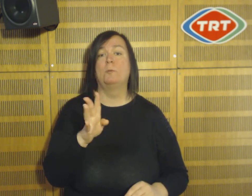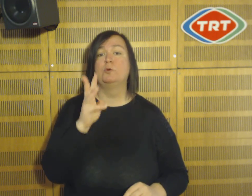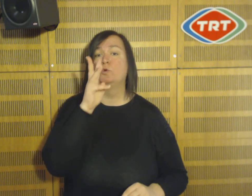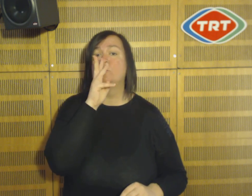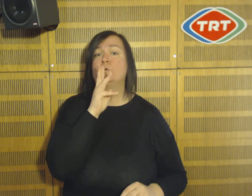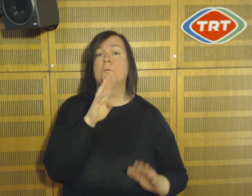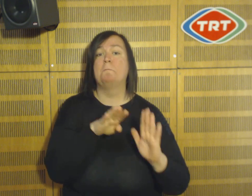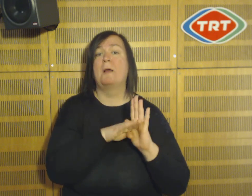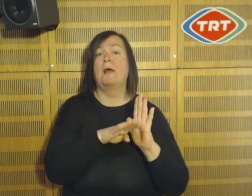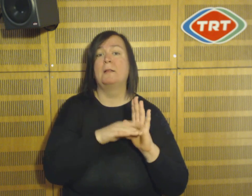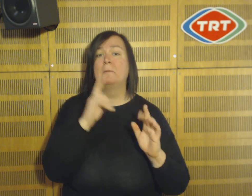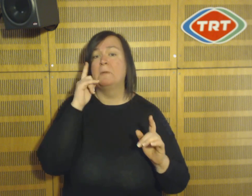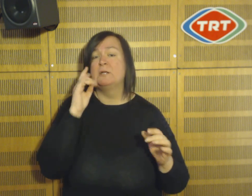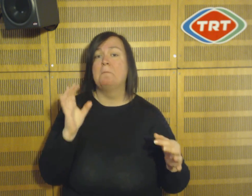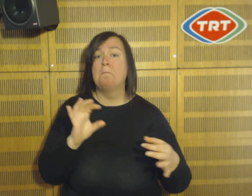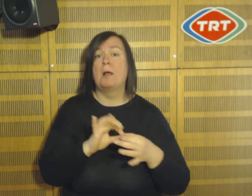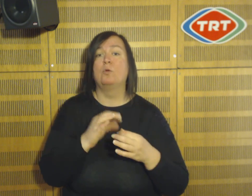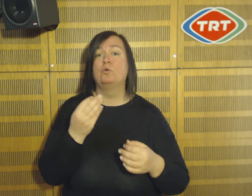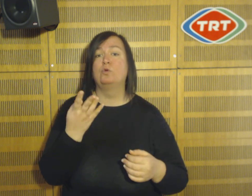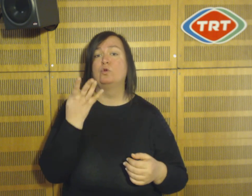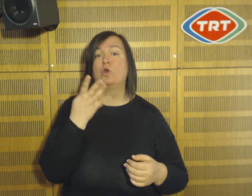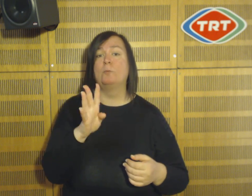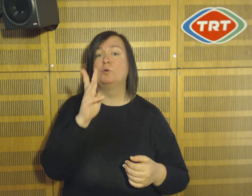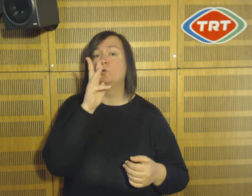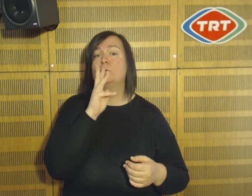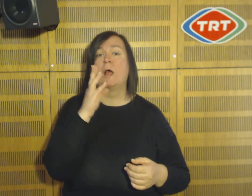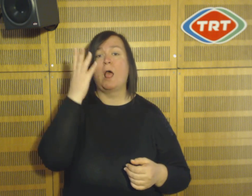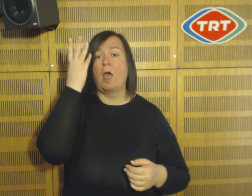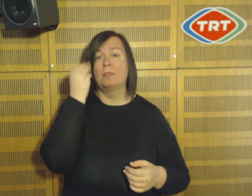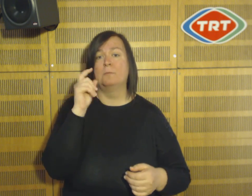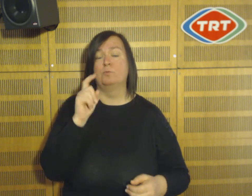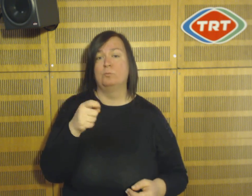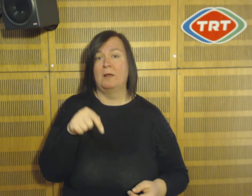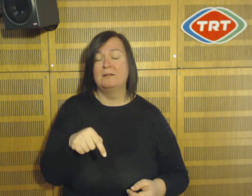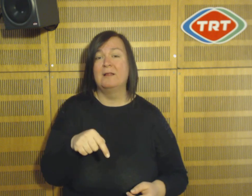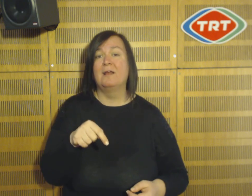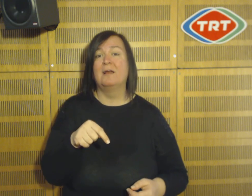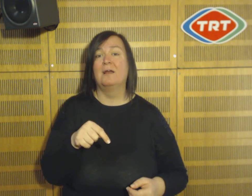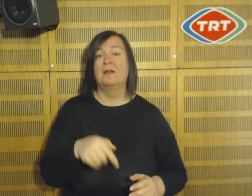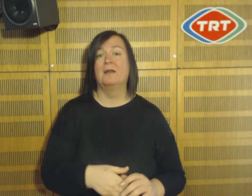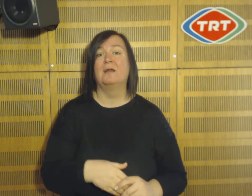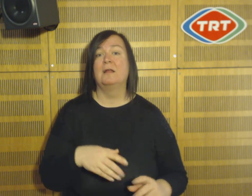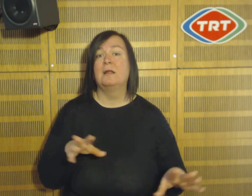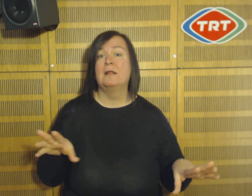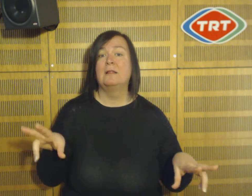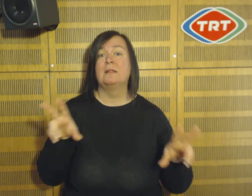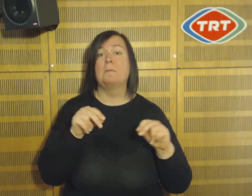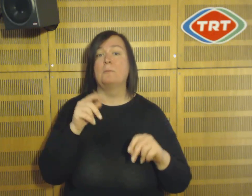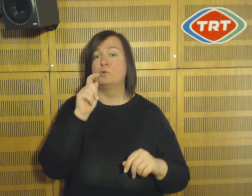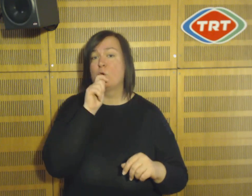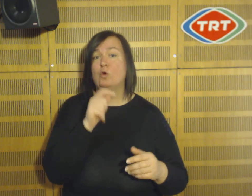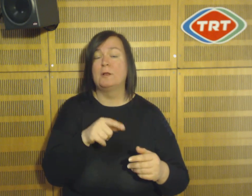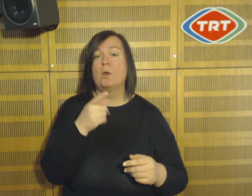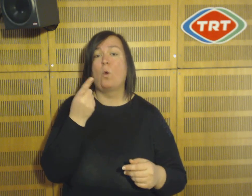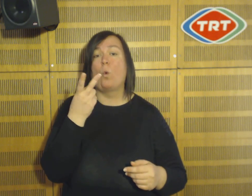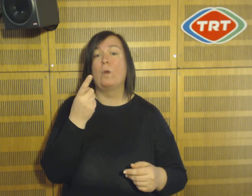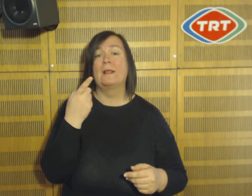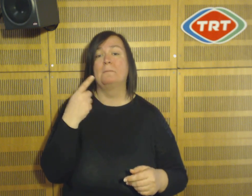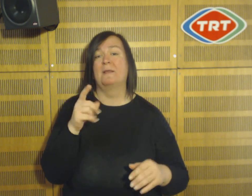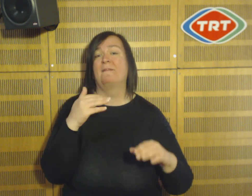bu madde başına bağlı olarak 4300 tane anlam bulunmakta Ve tamamen sözlüğe baktığımızda 12.000 videodan oluşmakta yani